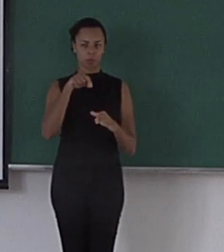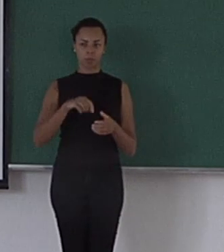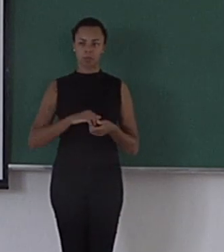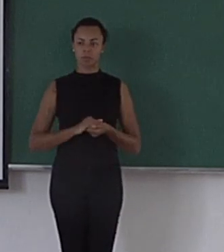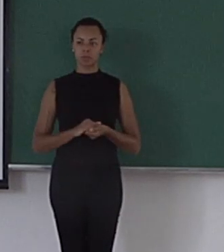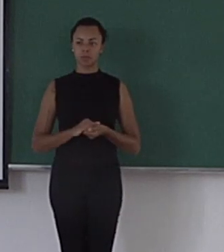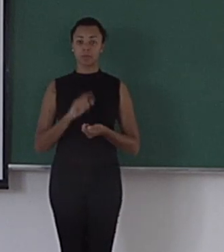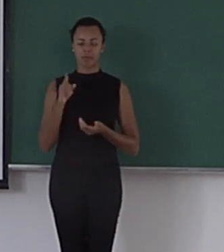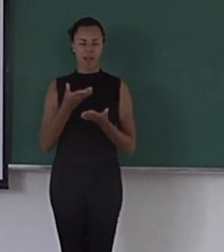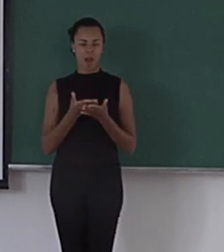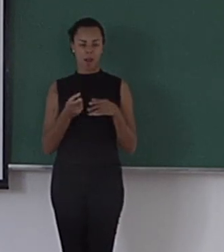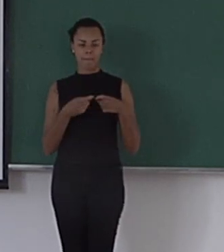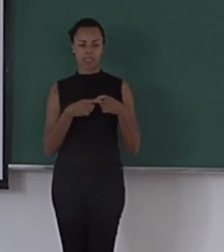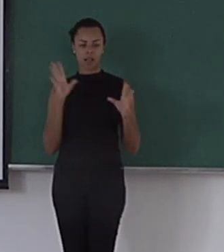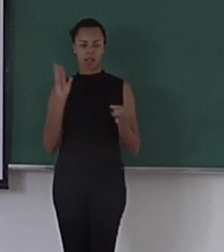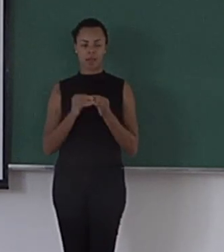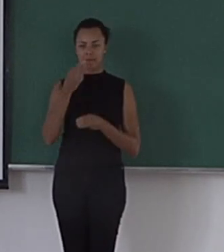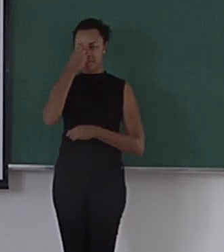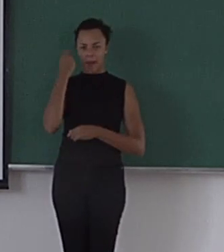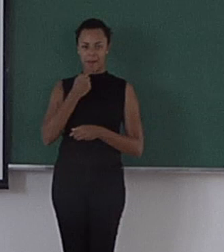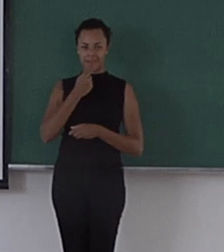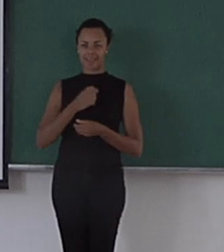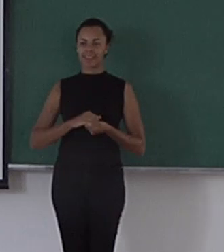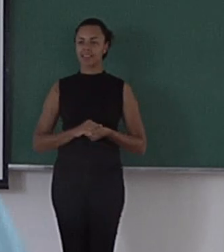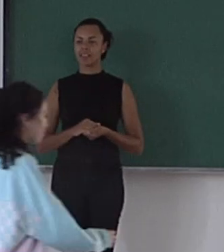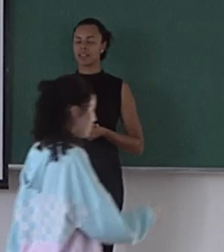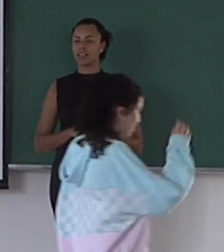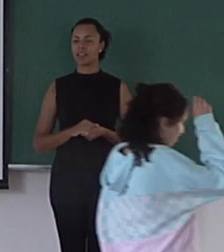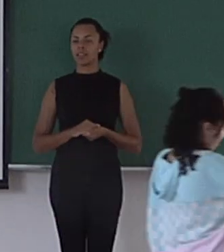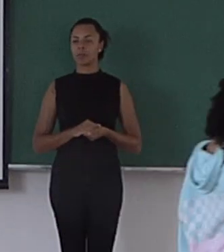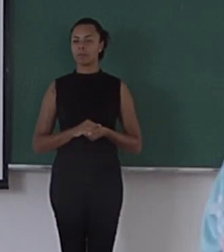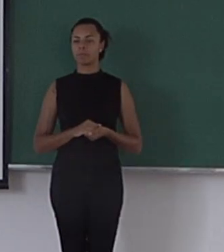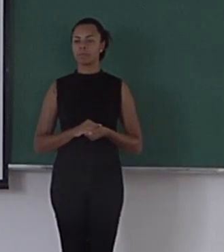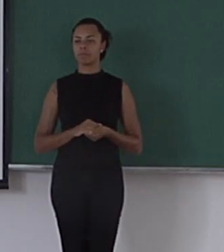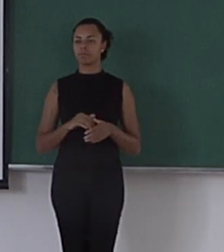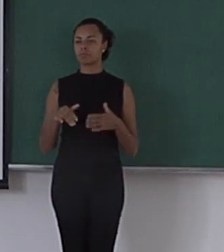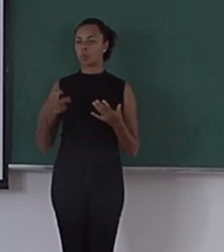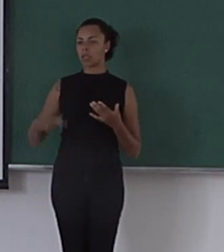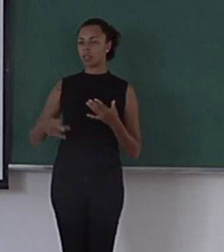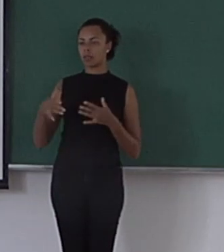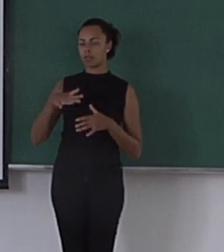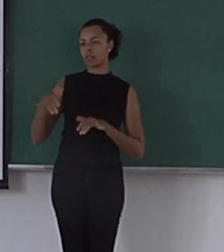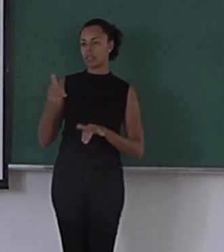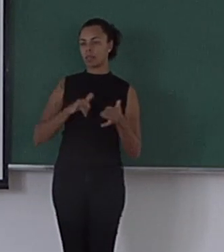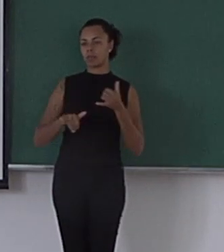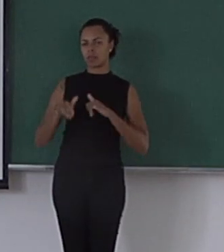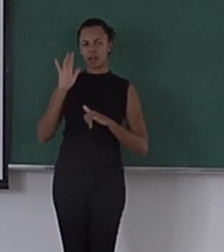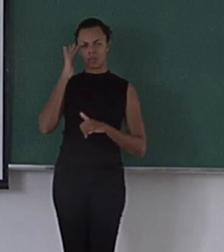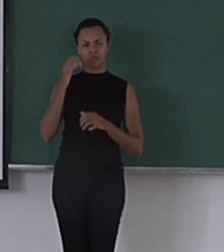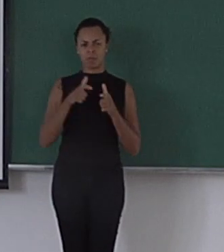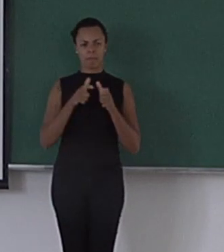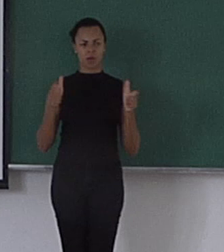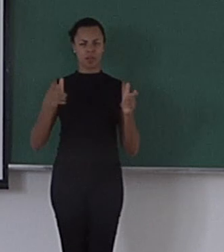É uma aula de medicina em meia hora, né? Complicado, né? Então, aqui na química, acho que quase todo